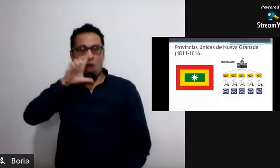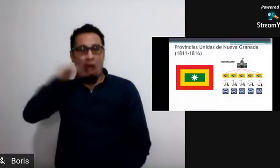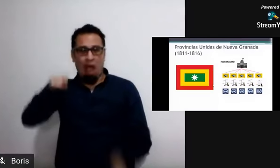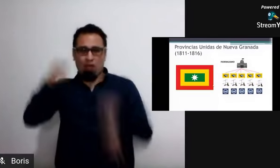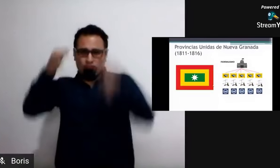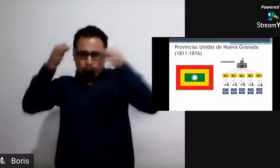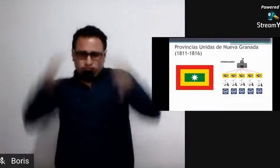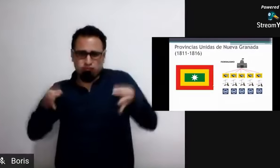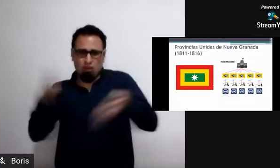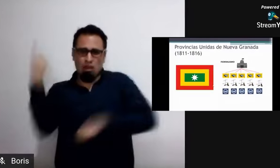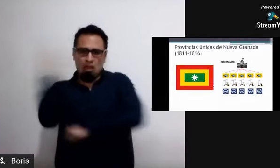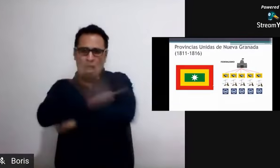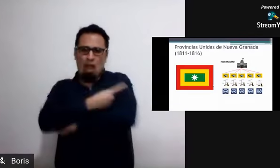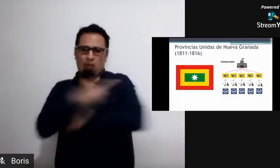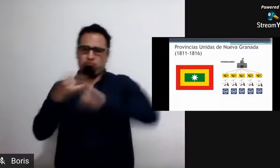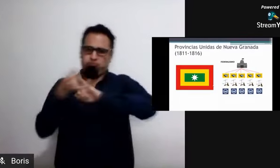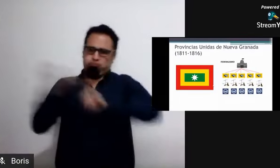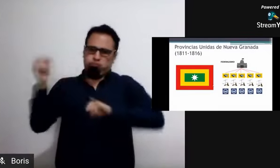la opresión de la corona española.